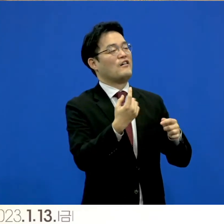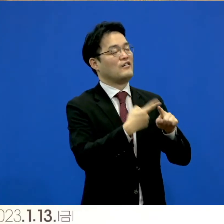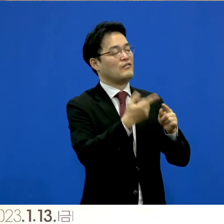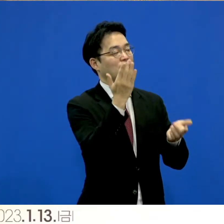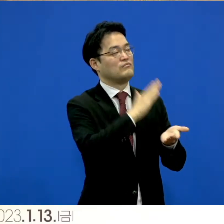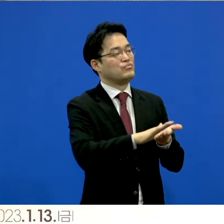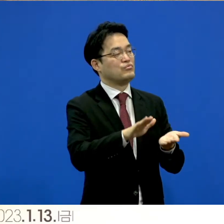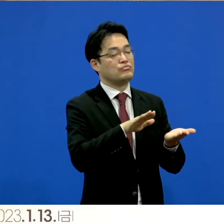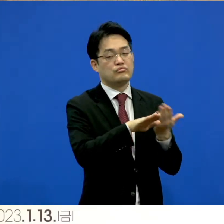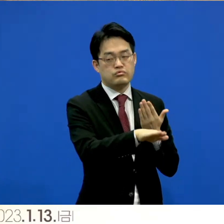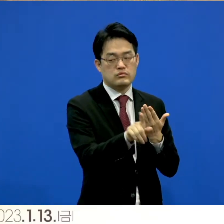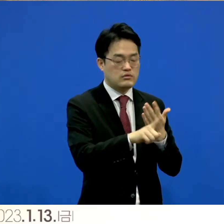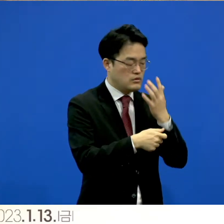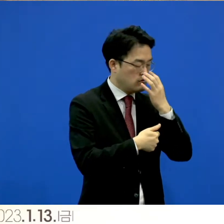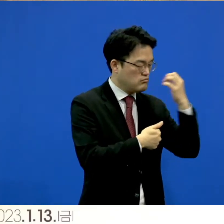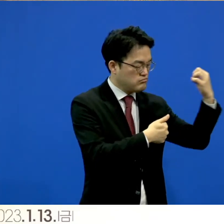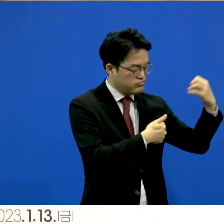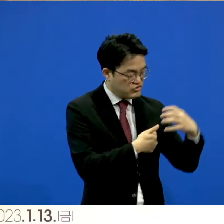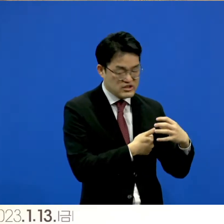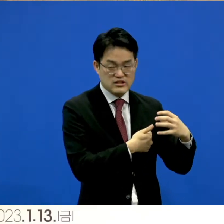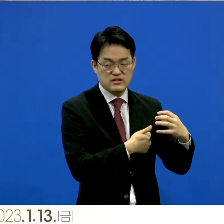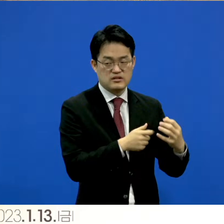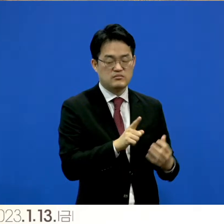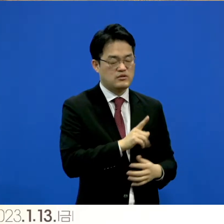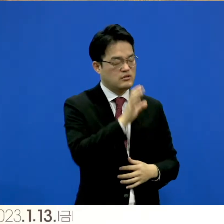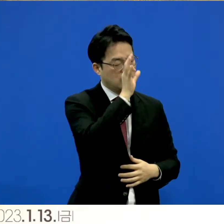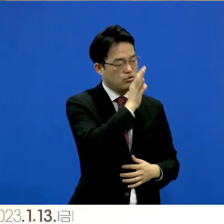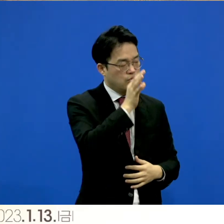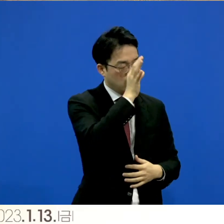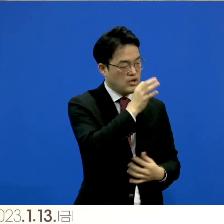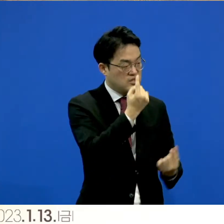삶이었습니다. 그래서 밀리고